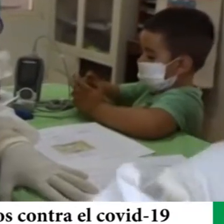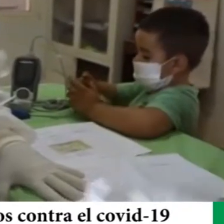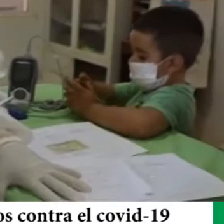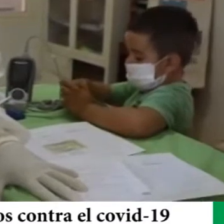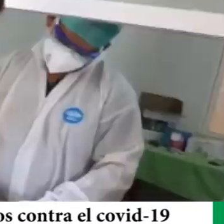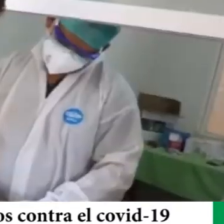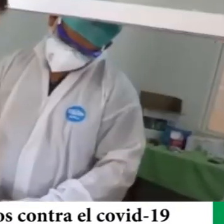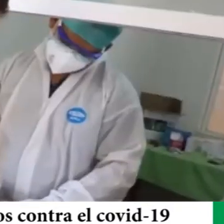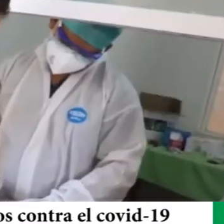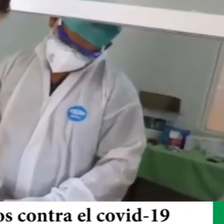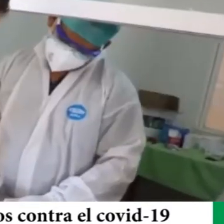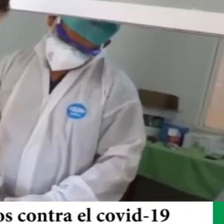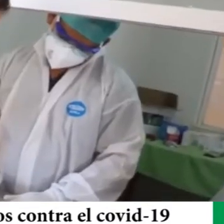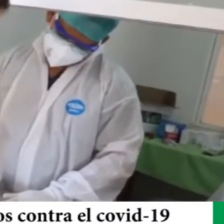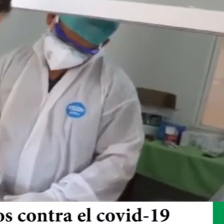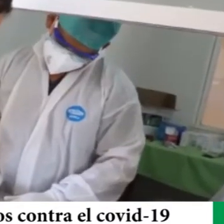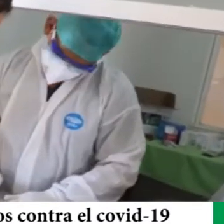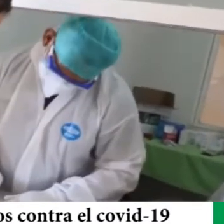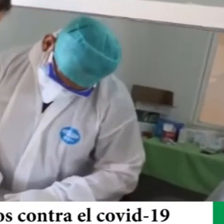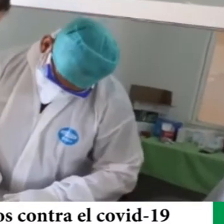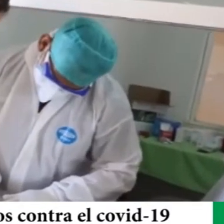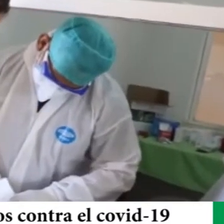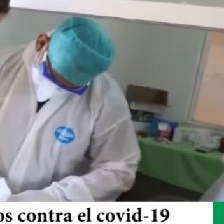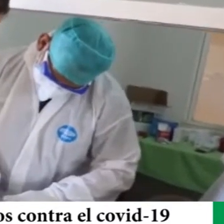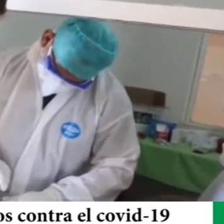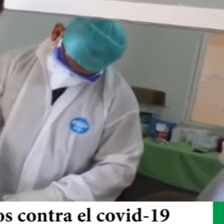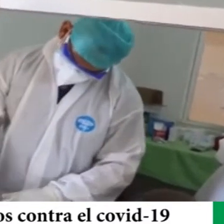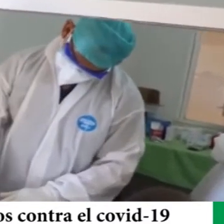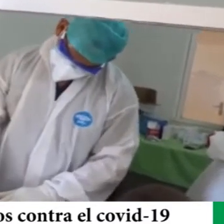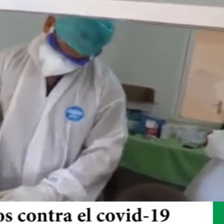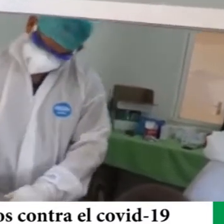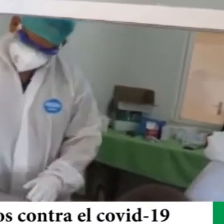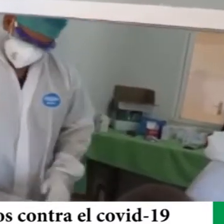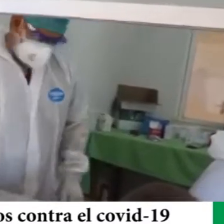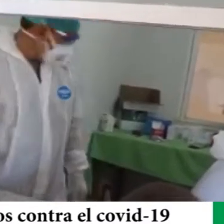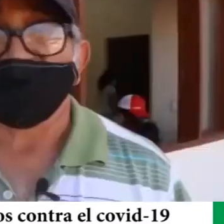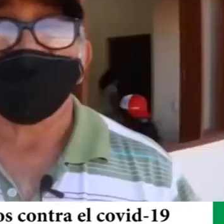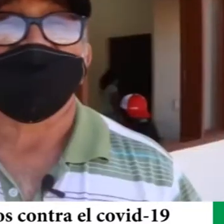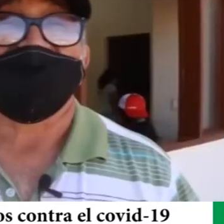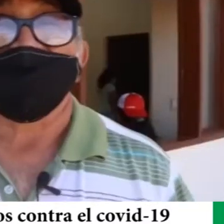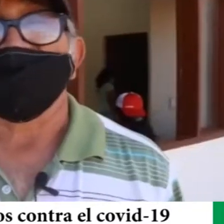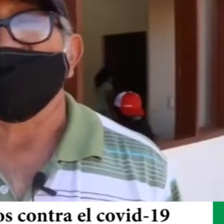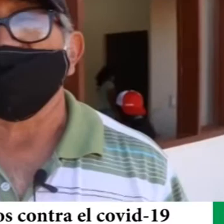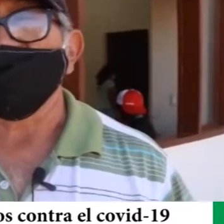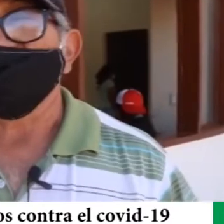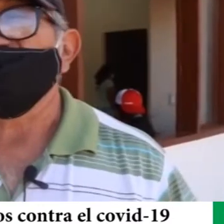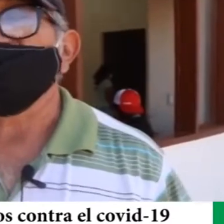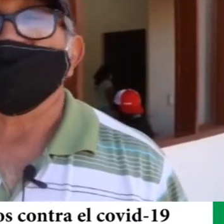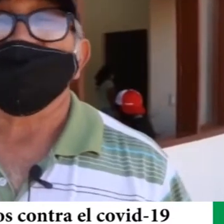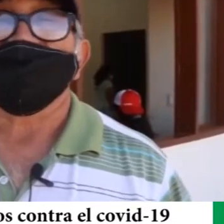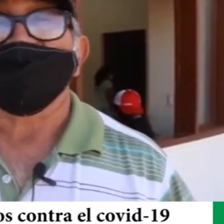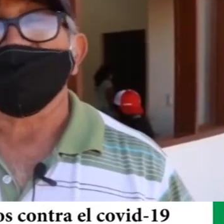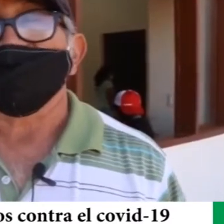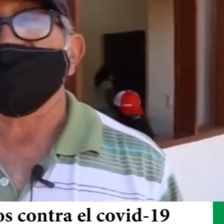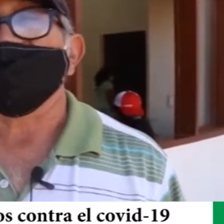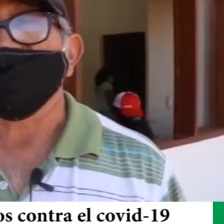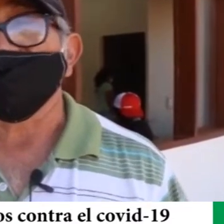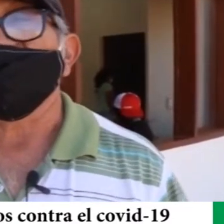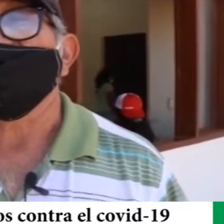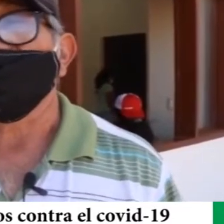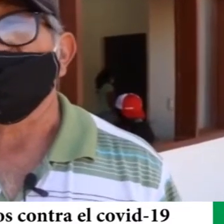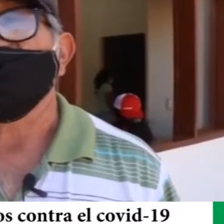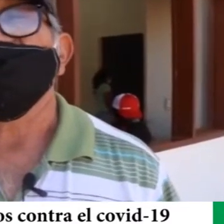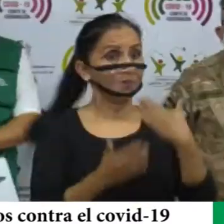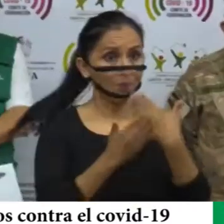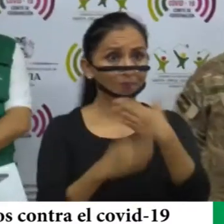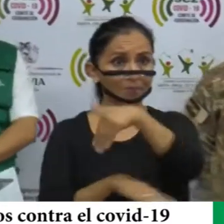que tenemos acá en Ascensión de la Frontera. Ya es un progreso, ¿no? Un progreso para nuestra comunidad y todo el pueblo de Ascensión